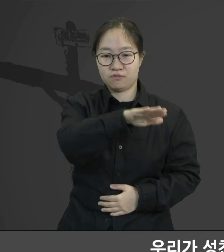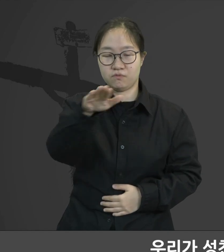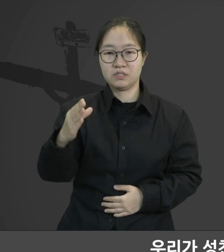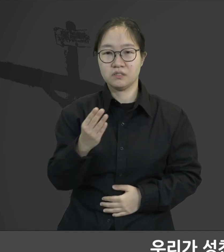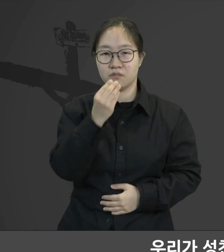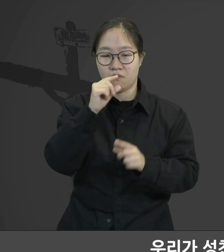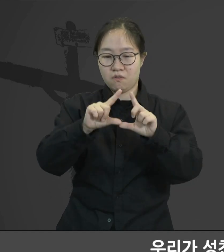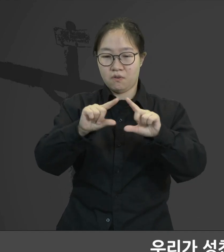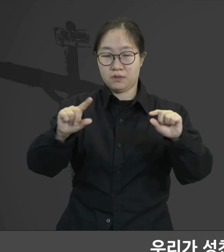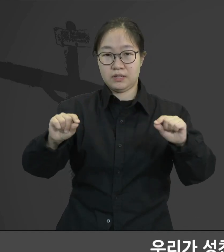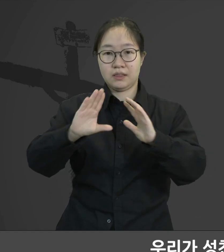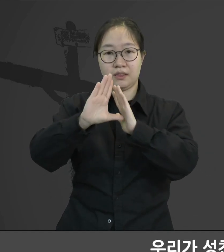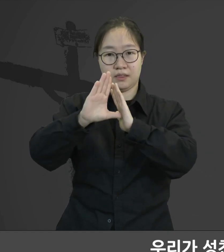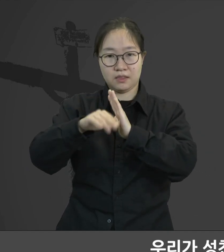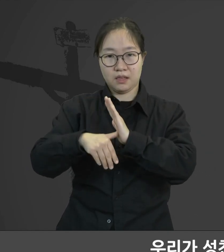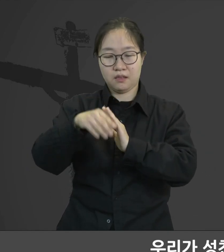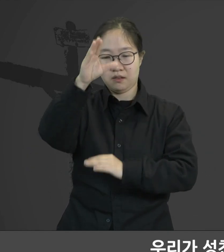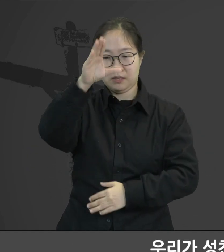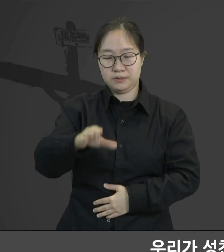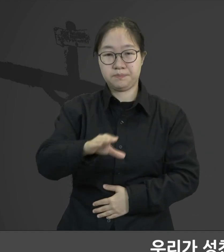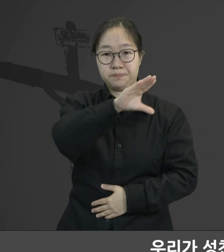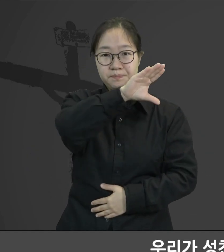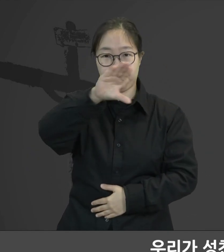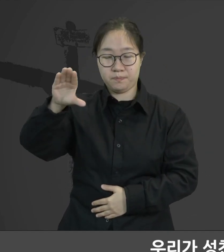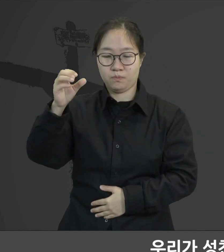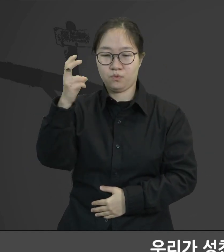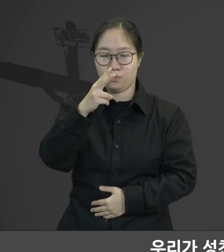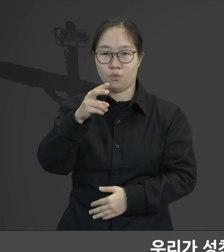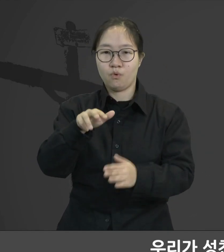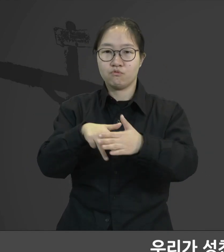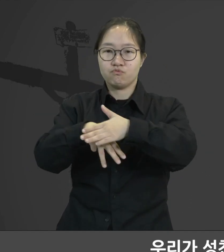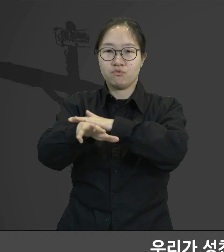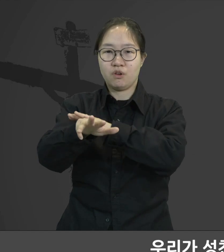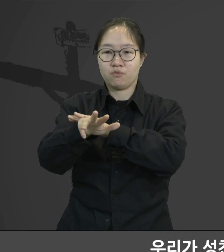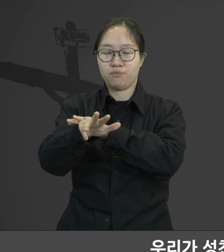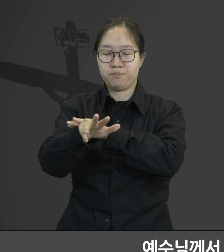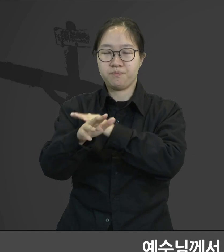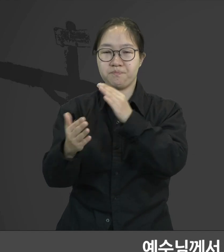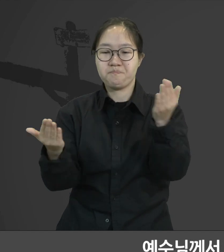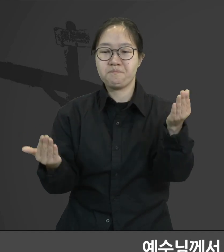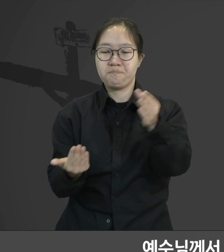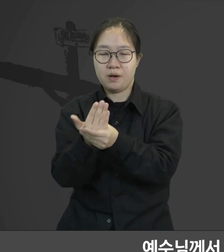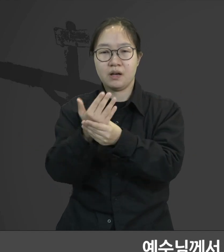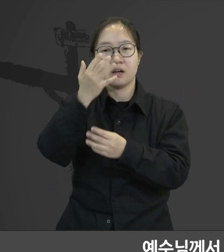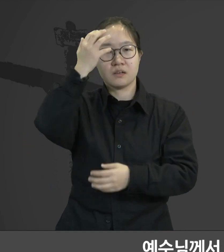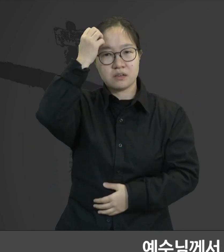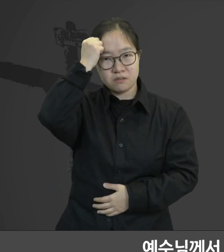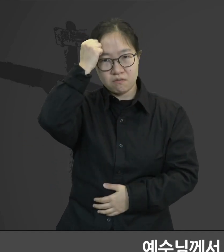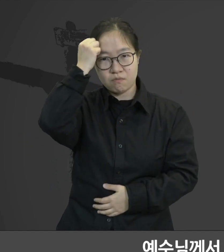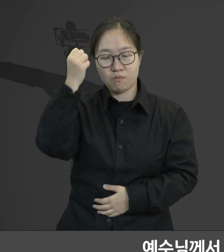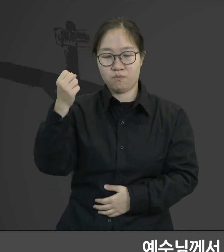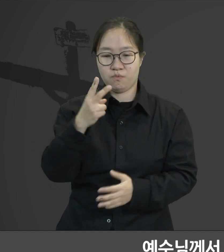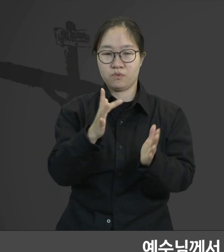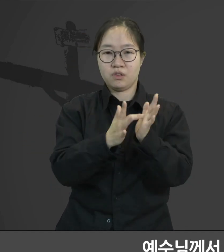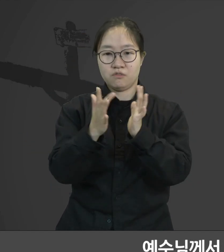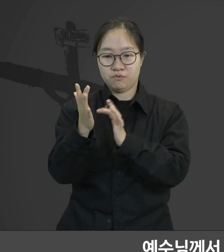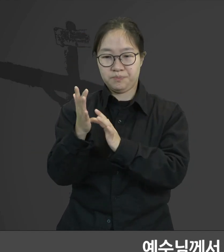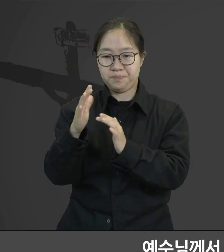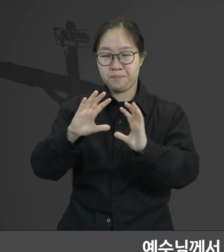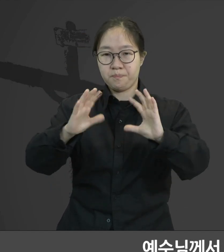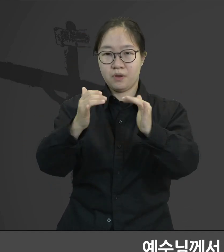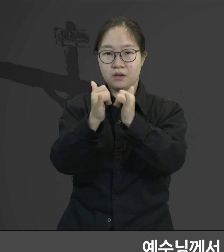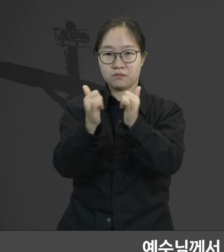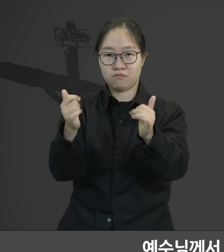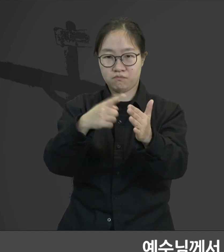우리가 성찬을 나눌 때마다 십자가 사건과 출애굽 사건을 기억하고 예수님께서 자기 백성을 위해